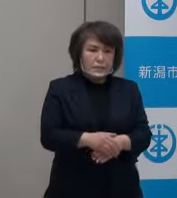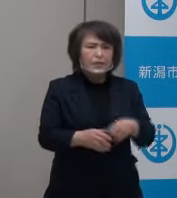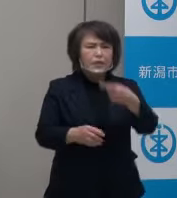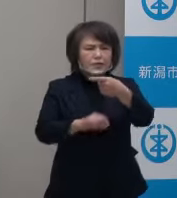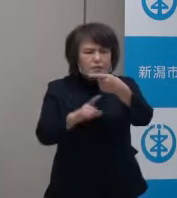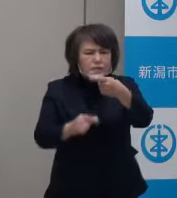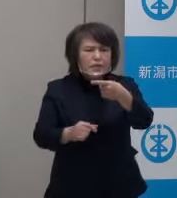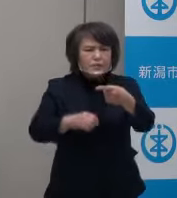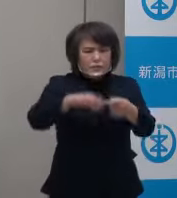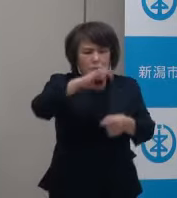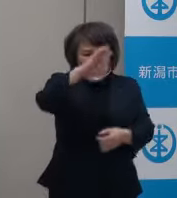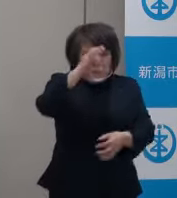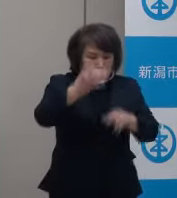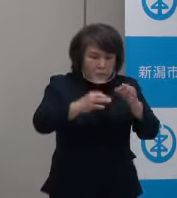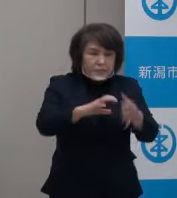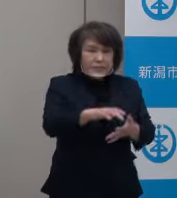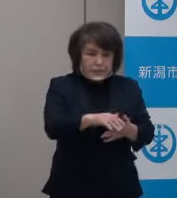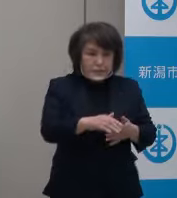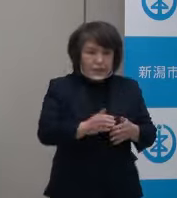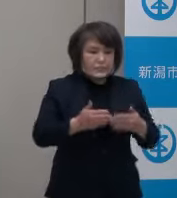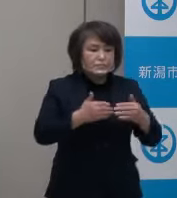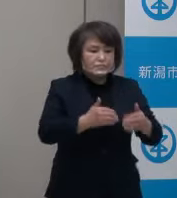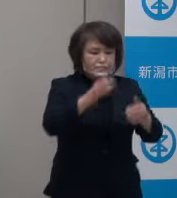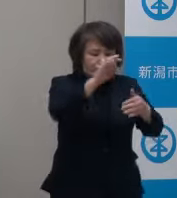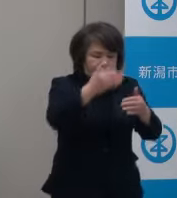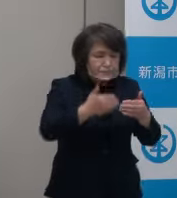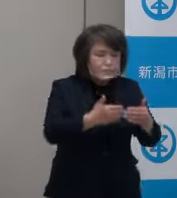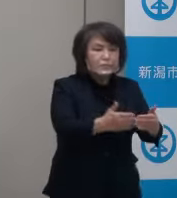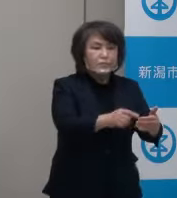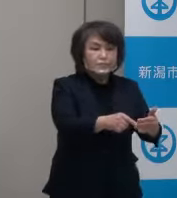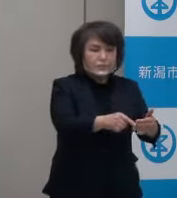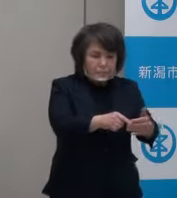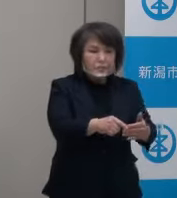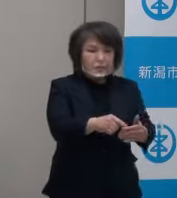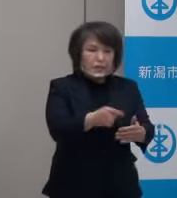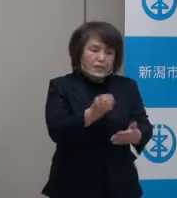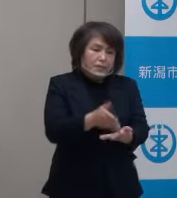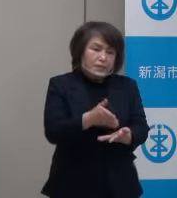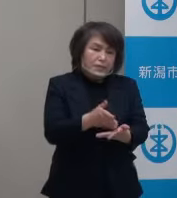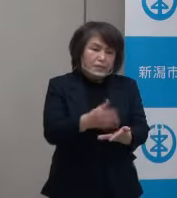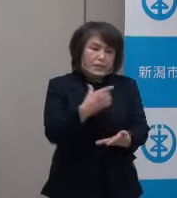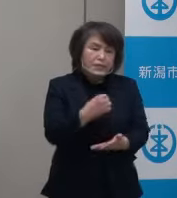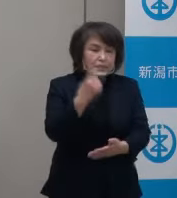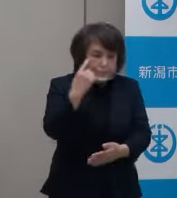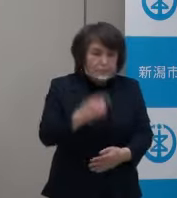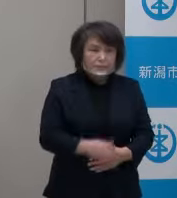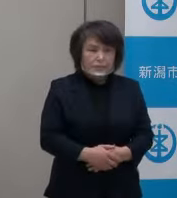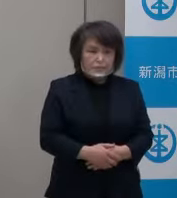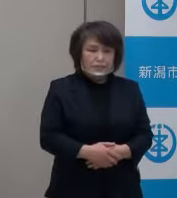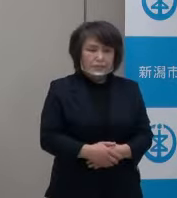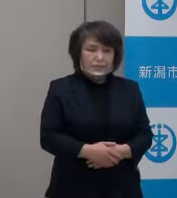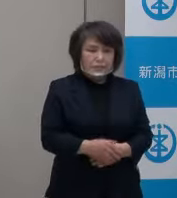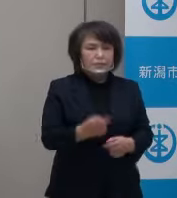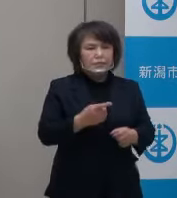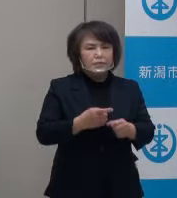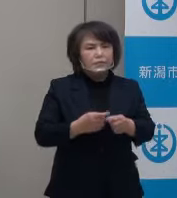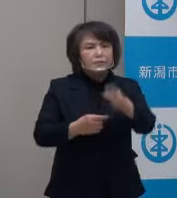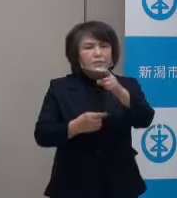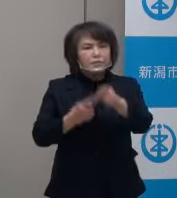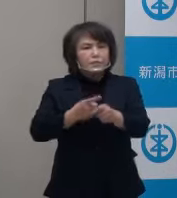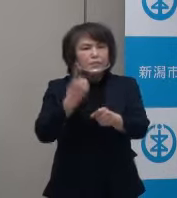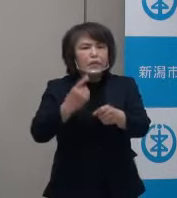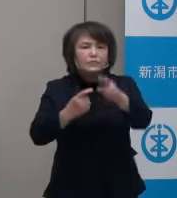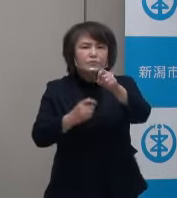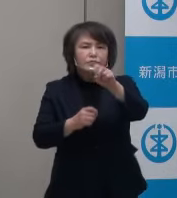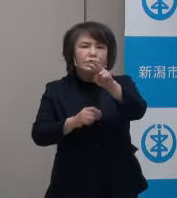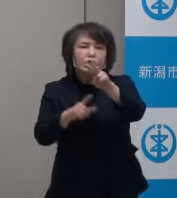雪における除雪についてまず若干お話をさせていただきたいと思います。本市においては昨年12月から市